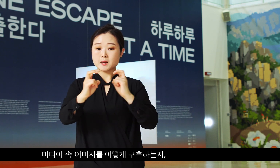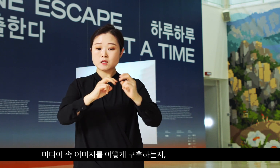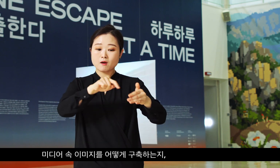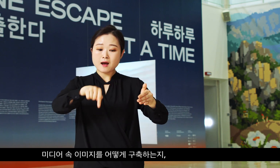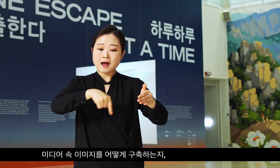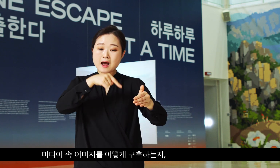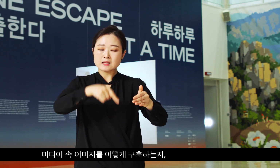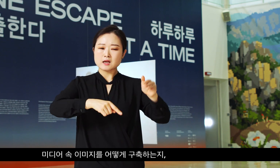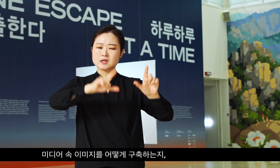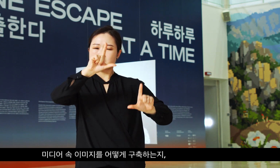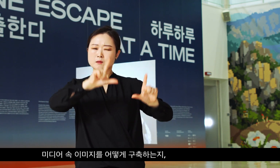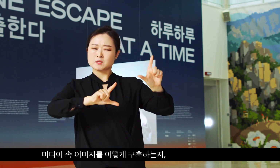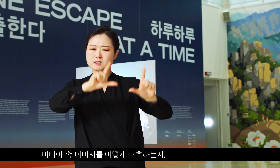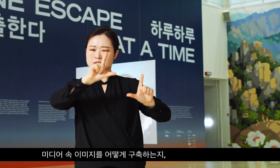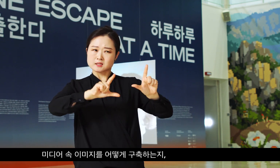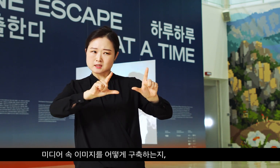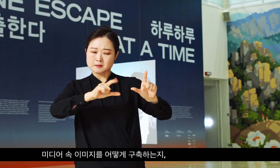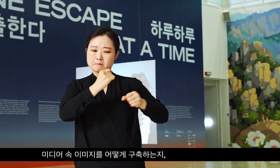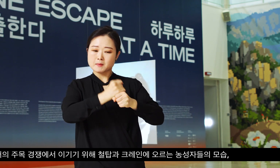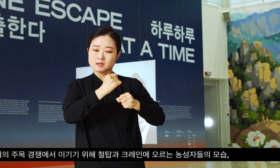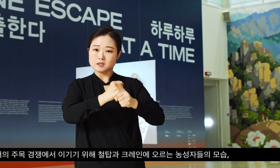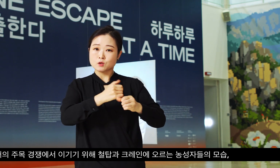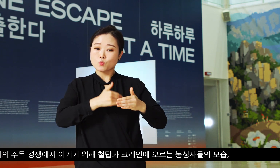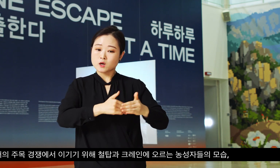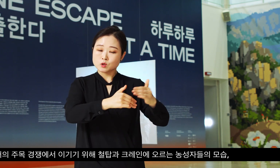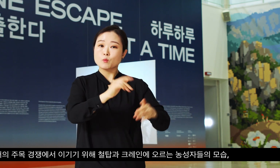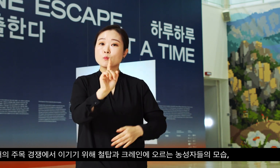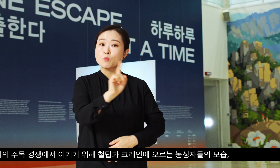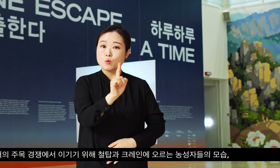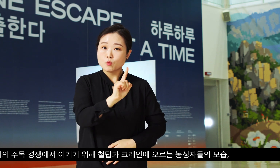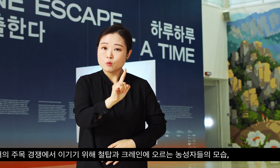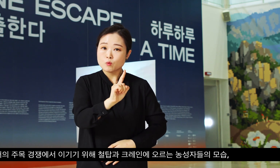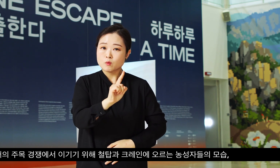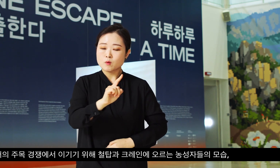어떻게 구축하는지, 미디어의 주목 경쟁에서 이기기 위해